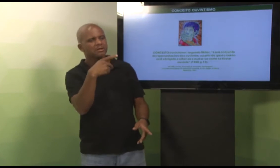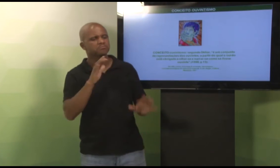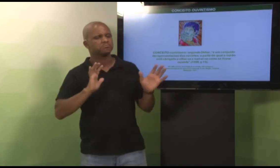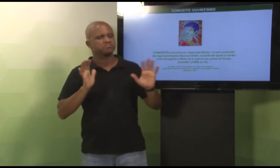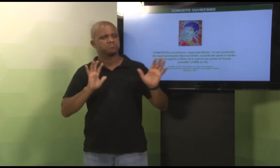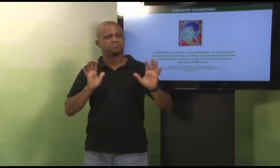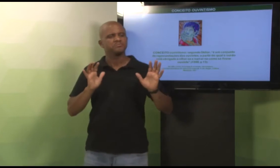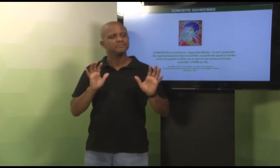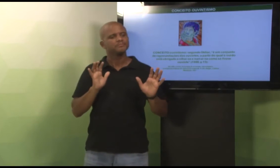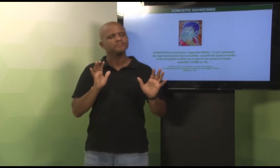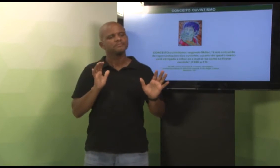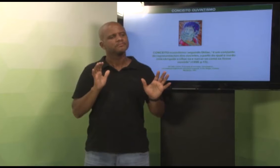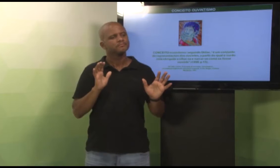se interessa por ela.